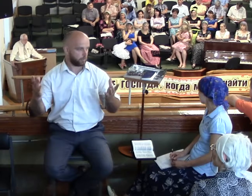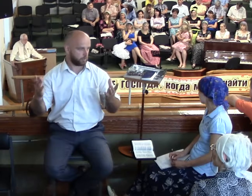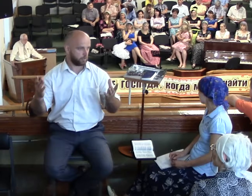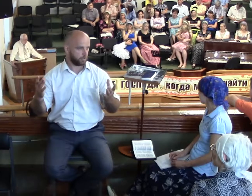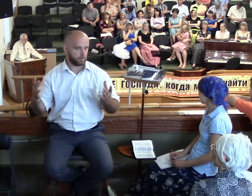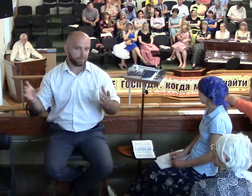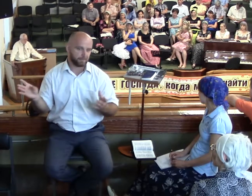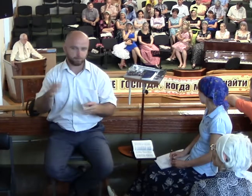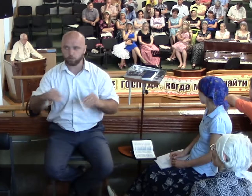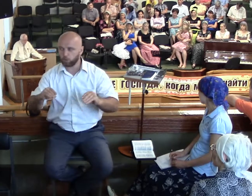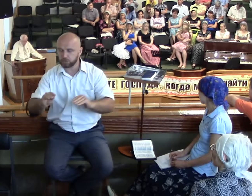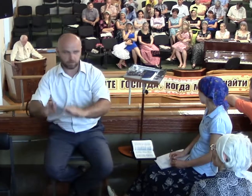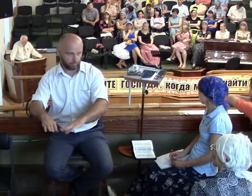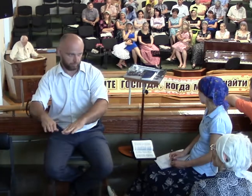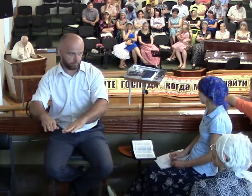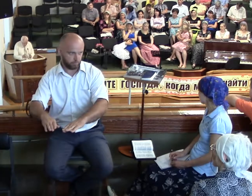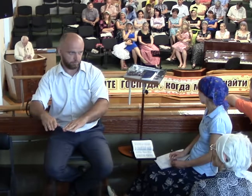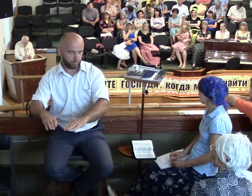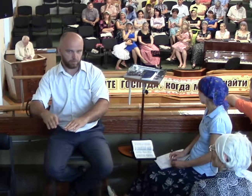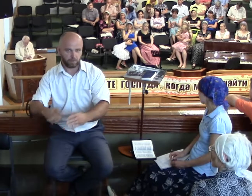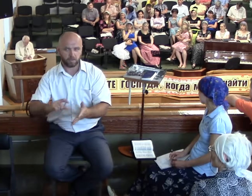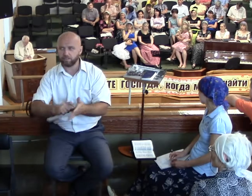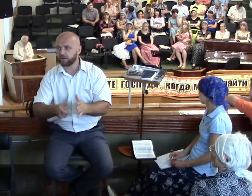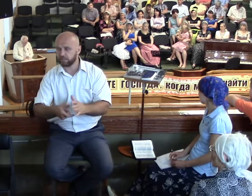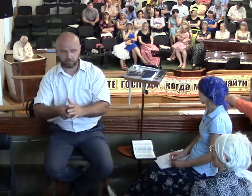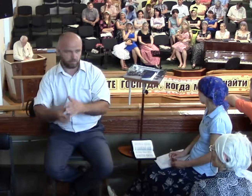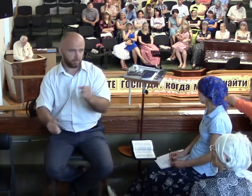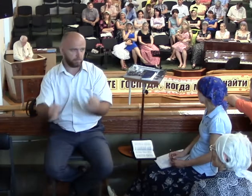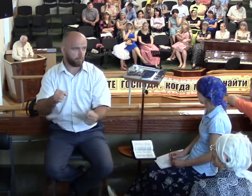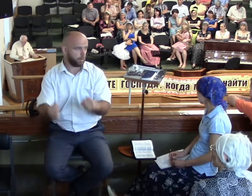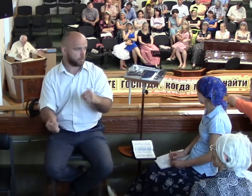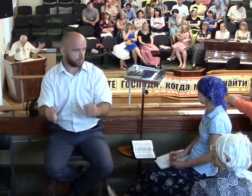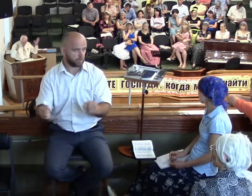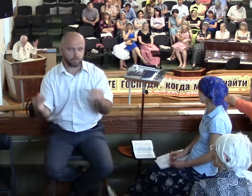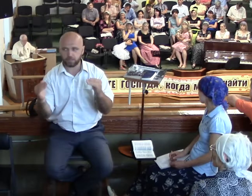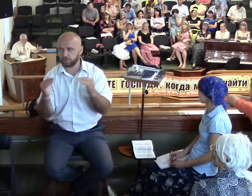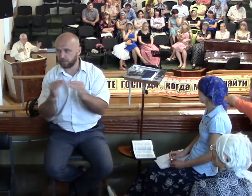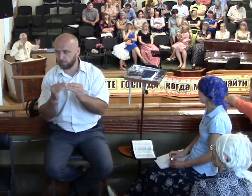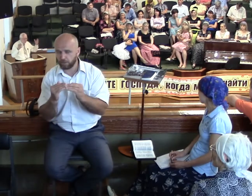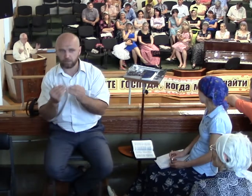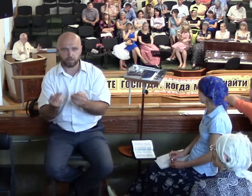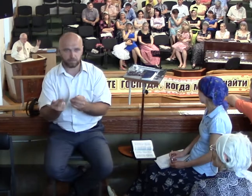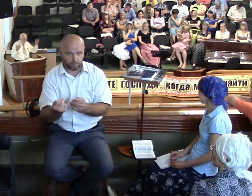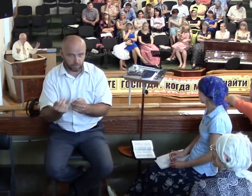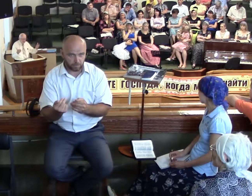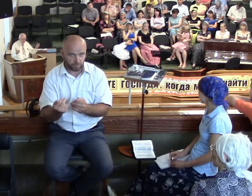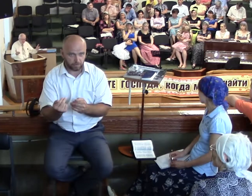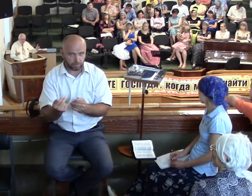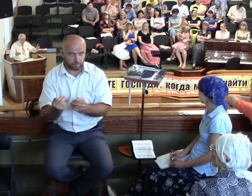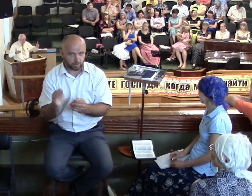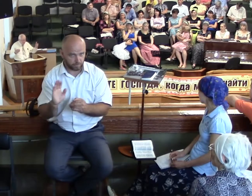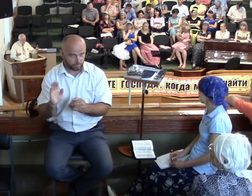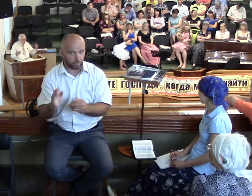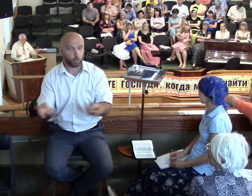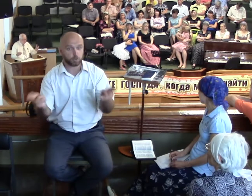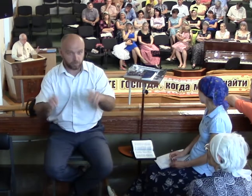чему привязываться сердцем. И поэтому у евреев, которые надеялись, что вот мы веруем, вот Христос, Мессия,